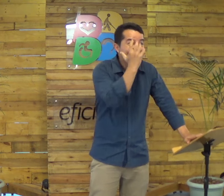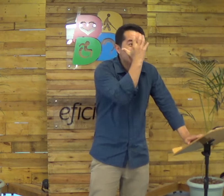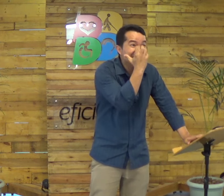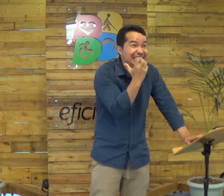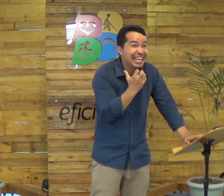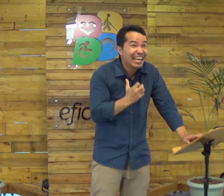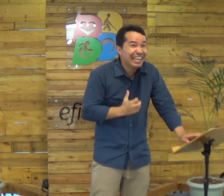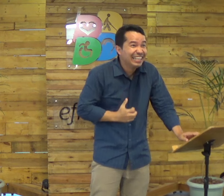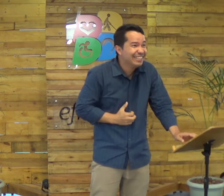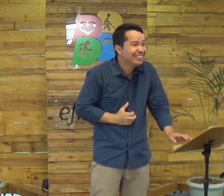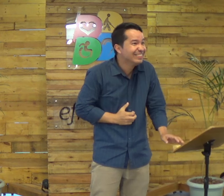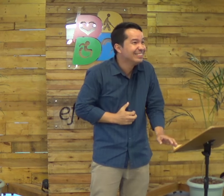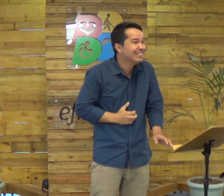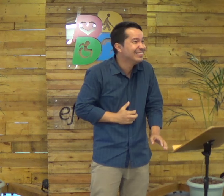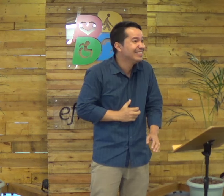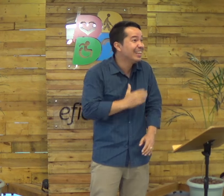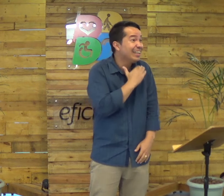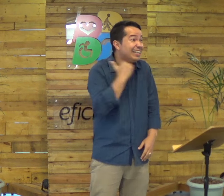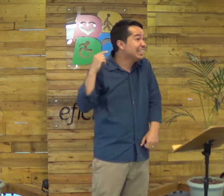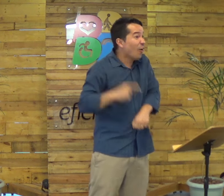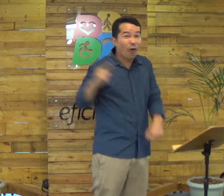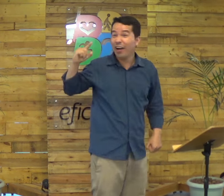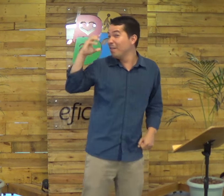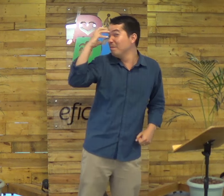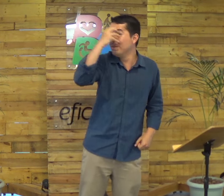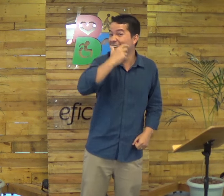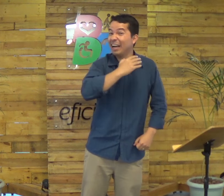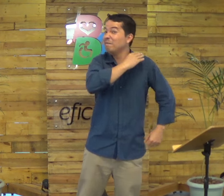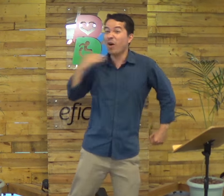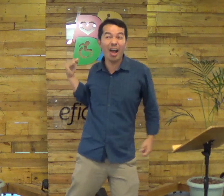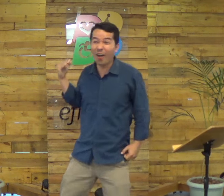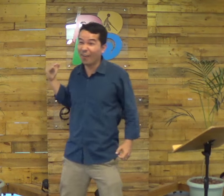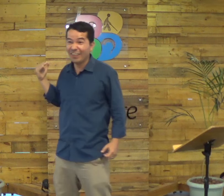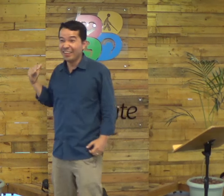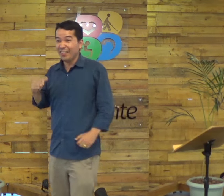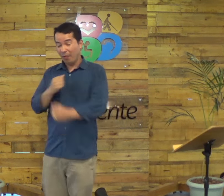É sério? Ele morreu na hora. Morreu na hora.